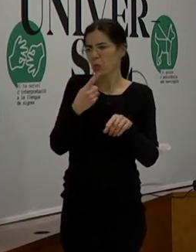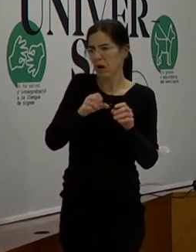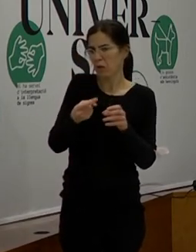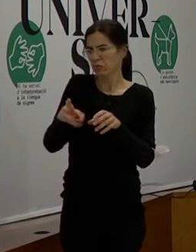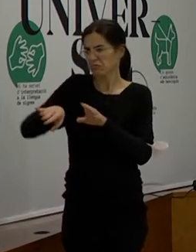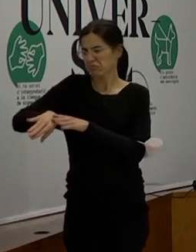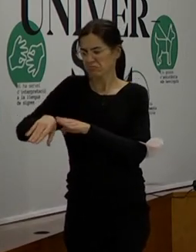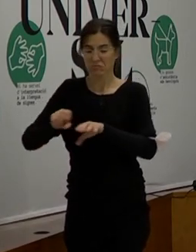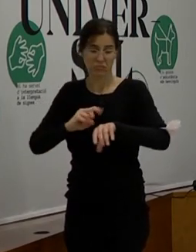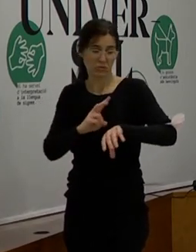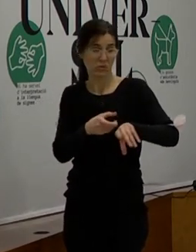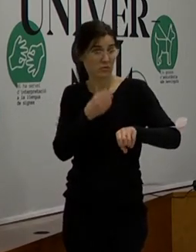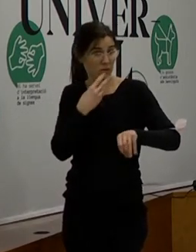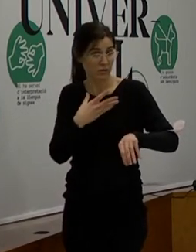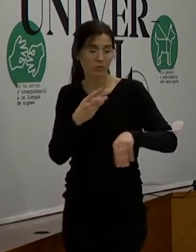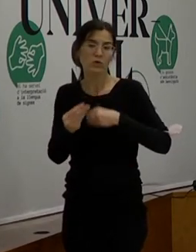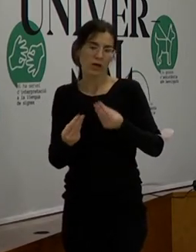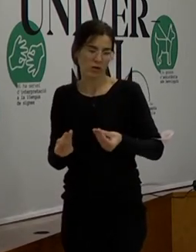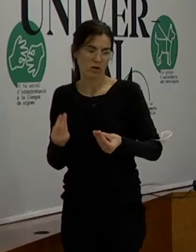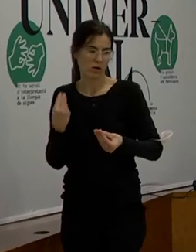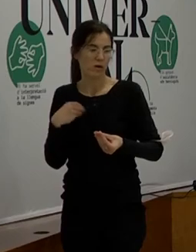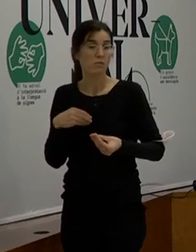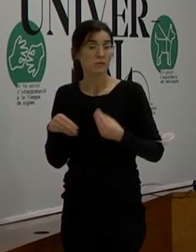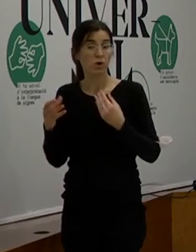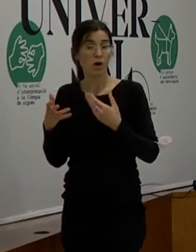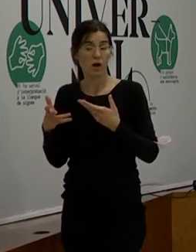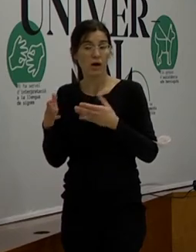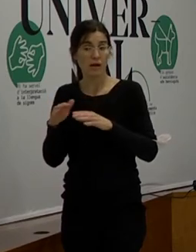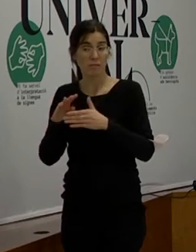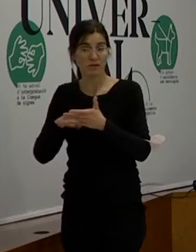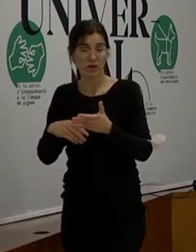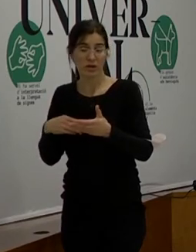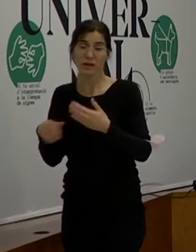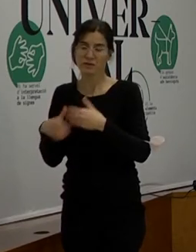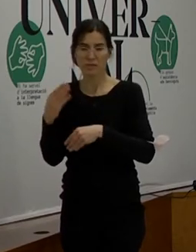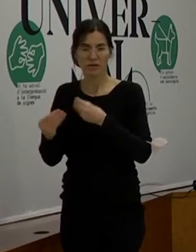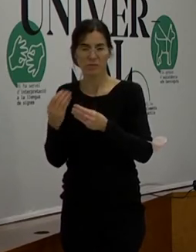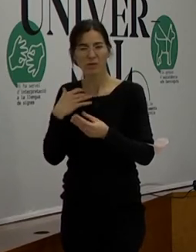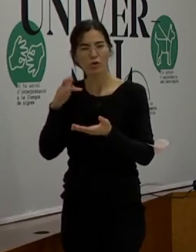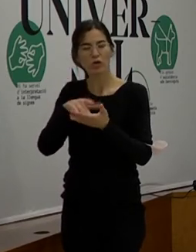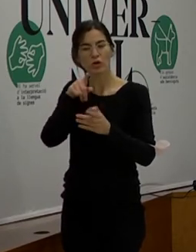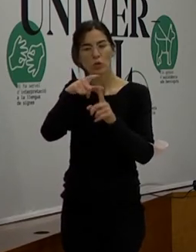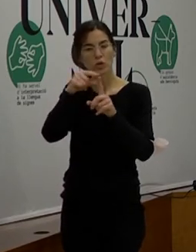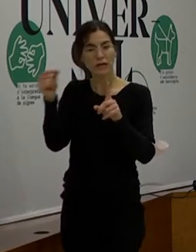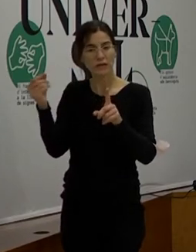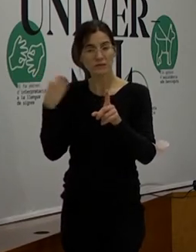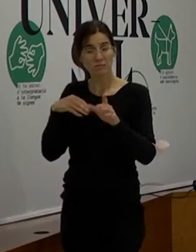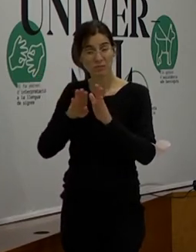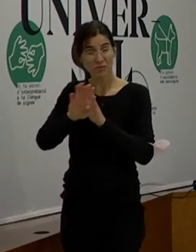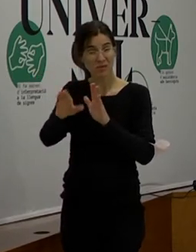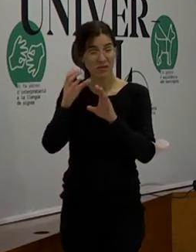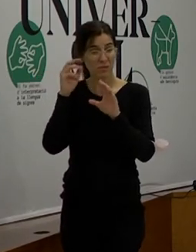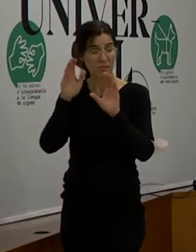bé? Doncs pues fes-ho. A Barcelona es comencen a fer bancs, quan vagis al Corte Inglés, el banc que està davant de la parada